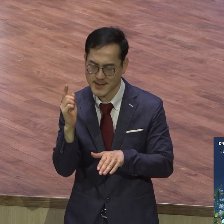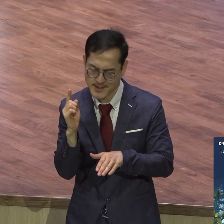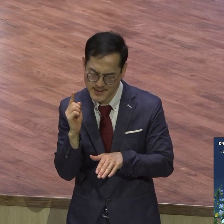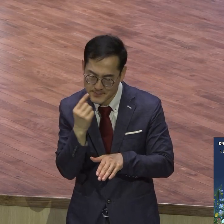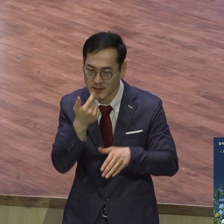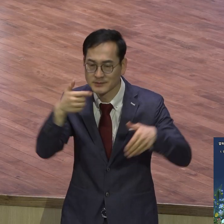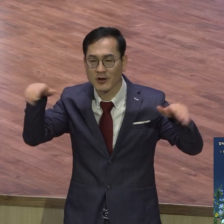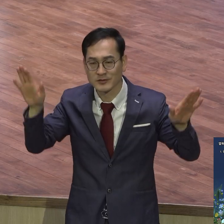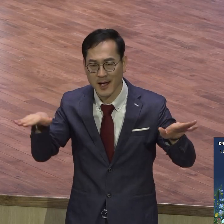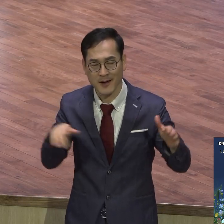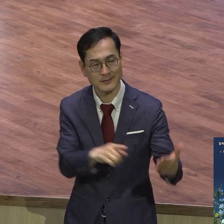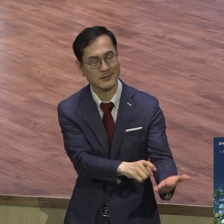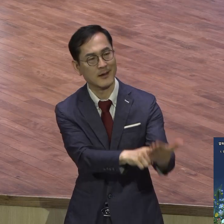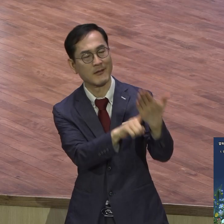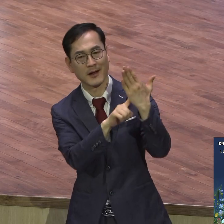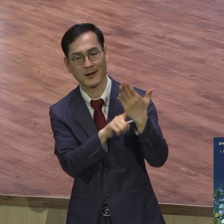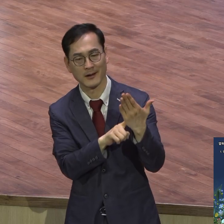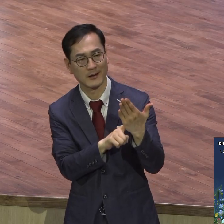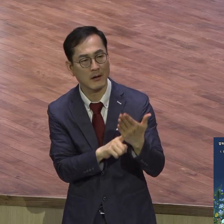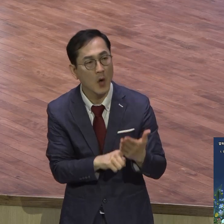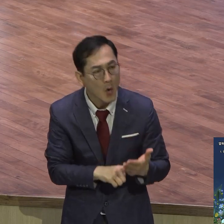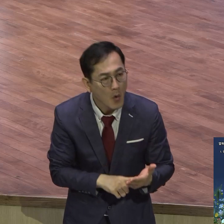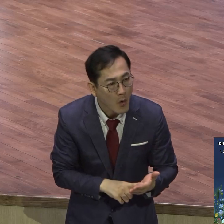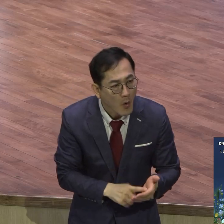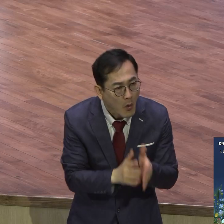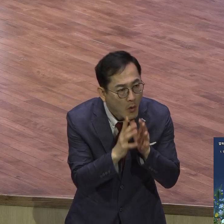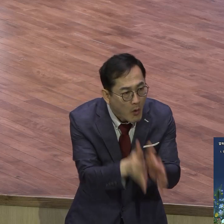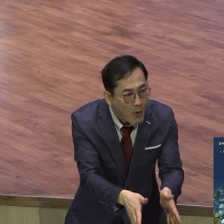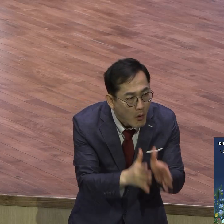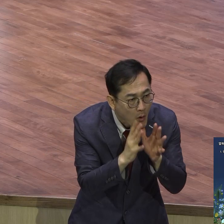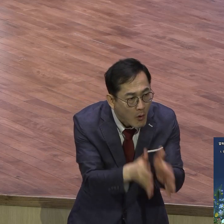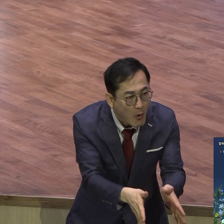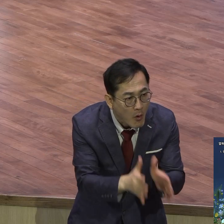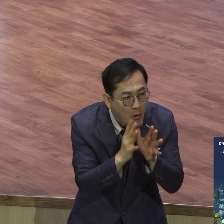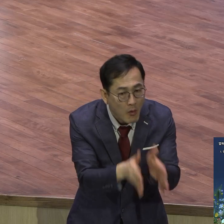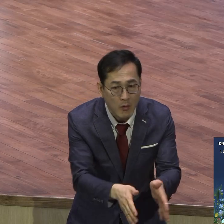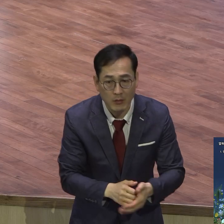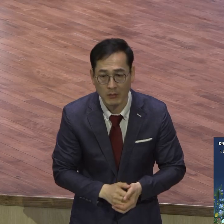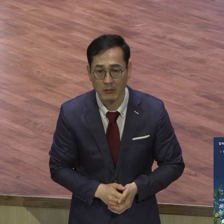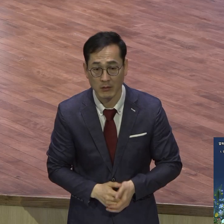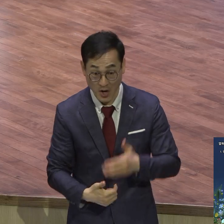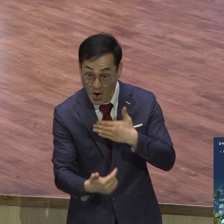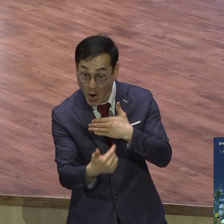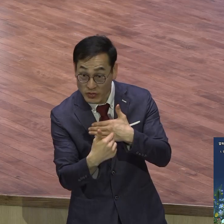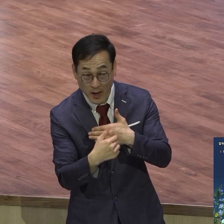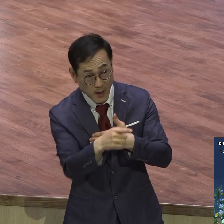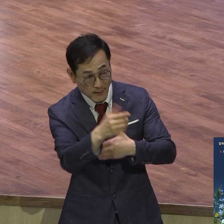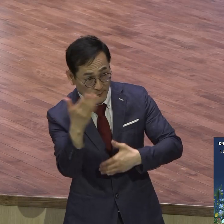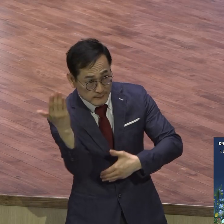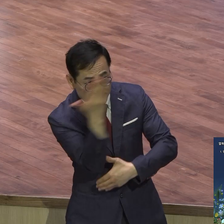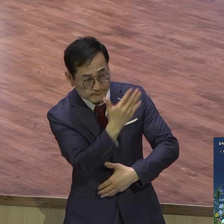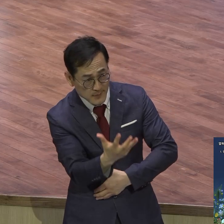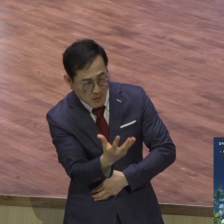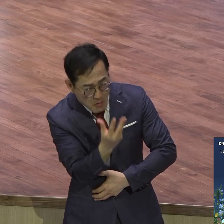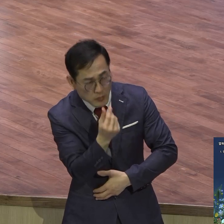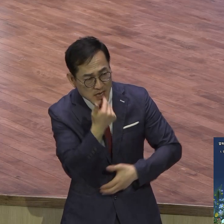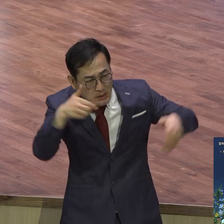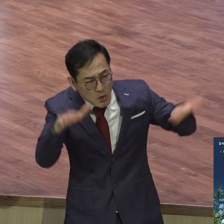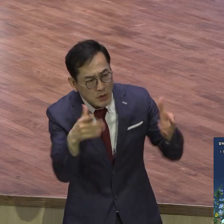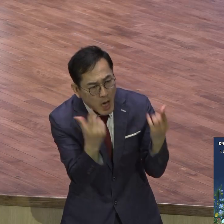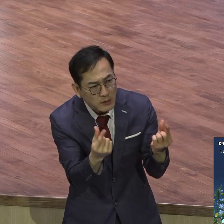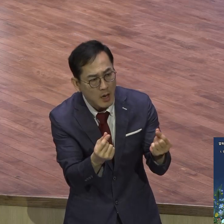천사가 아니에요. 다 속아요. 사람들은 외모로 보니까 끝으로 보니까 광명한 천사로 가정해서